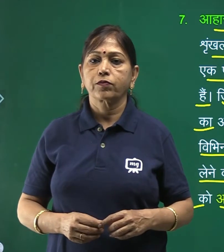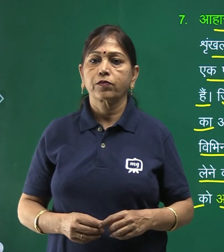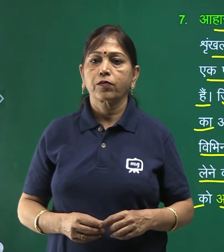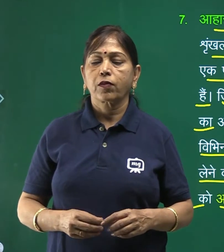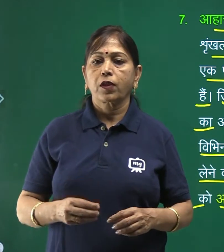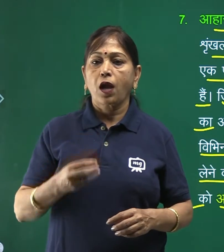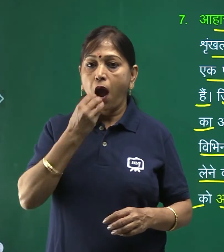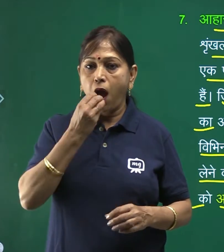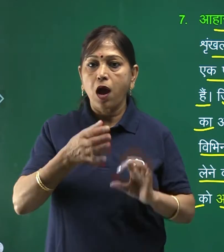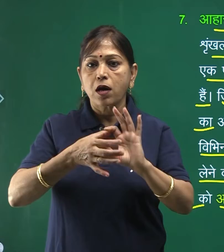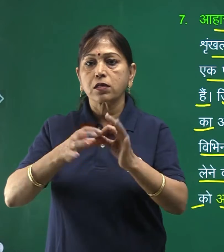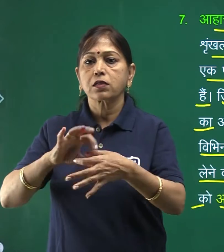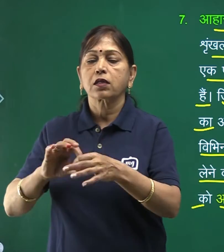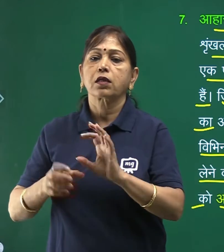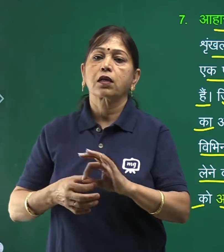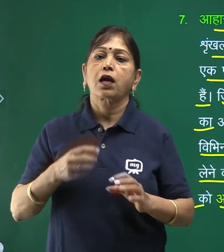आहार श्रृंखला कहते हैं।